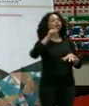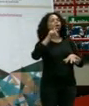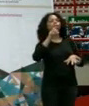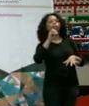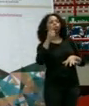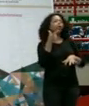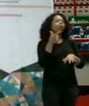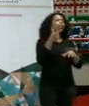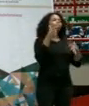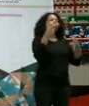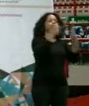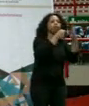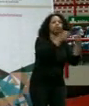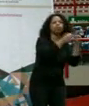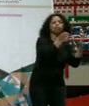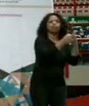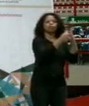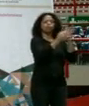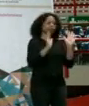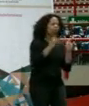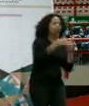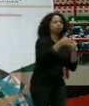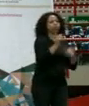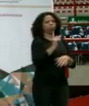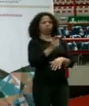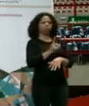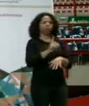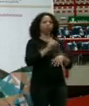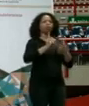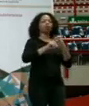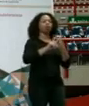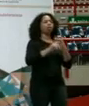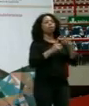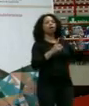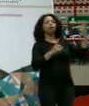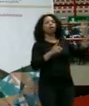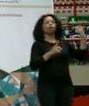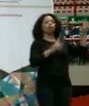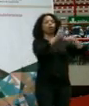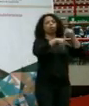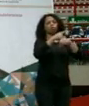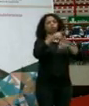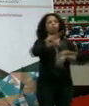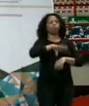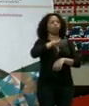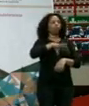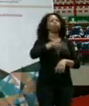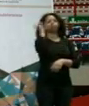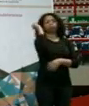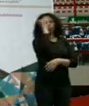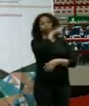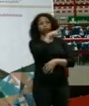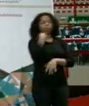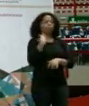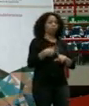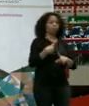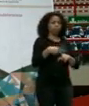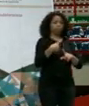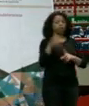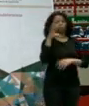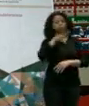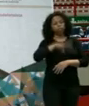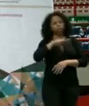Ao mesmo tempo, você vai ter a situação de Portugal, que é uma situação complicadíssima. Portugal estava passando